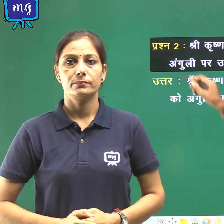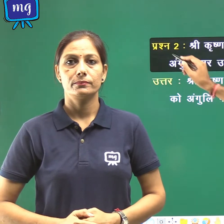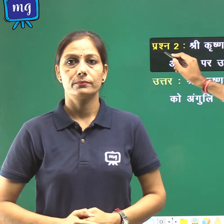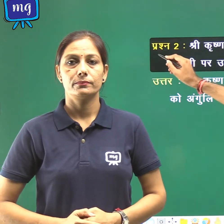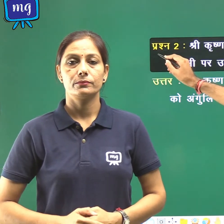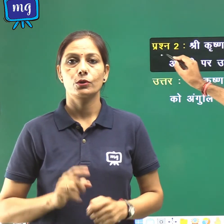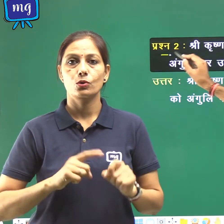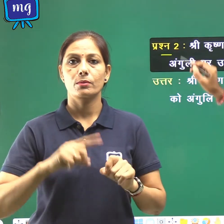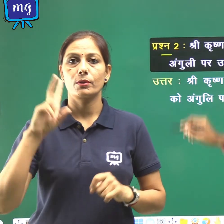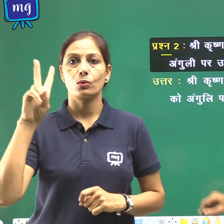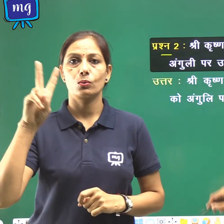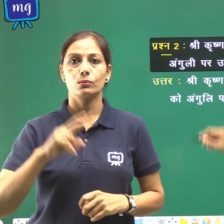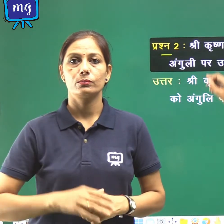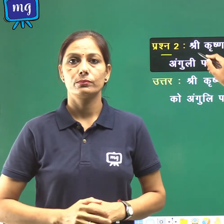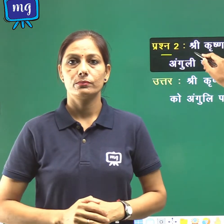प्रश्न 2,